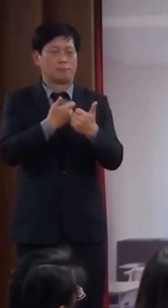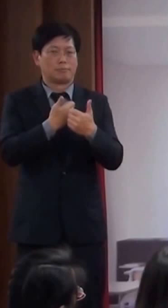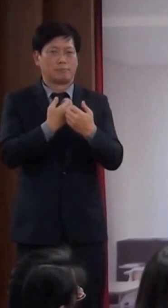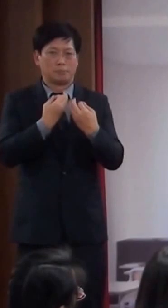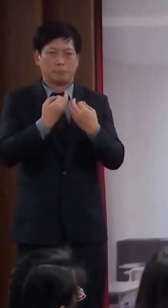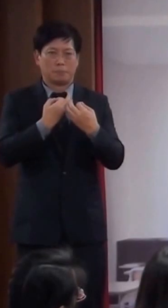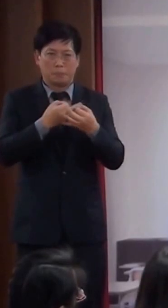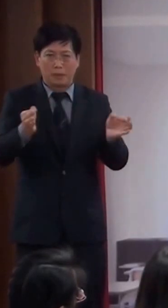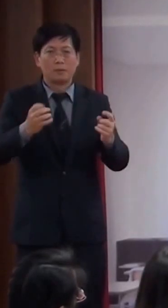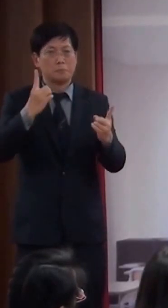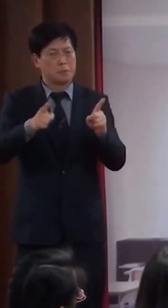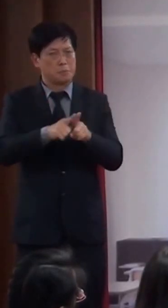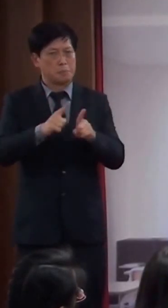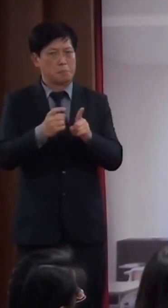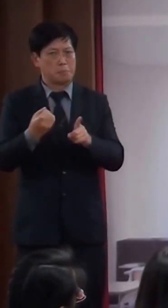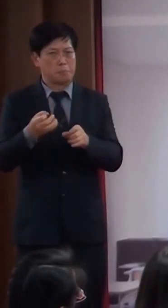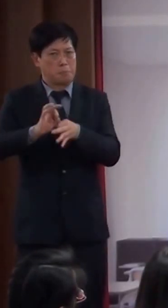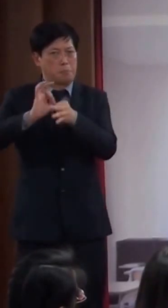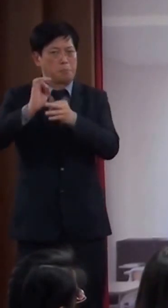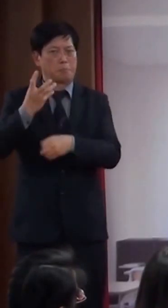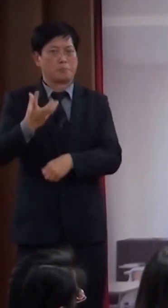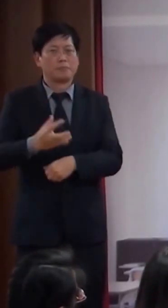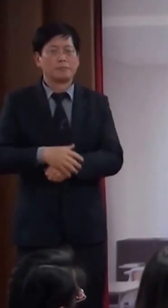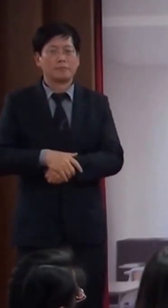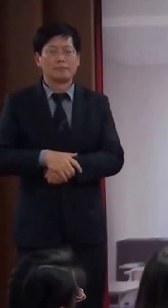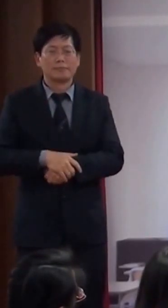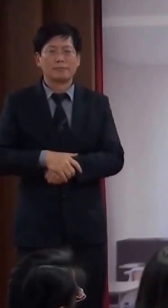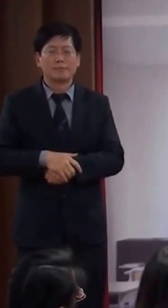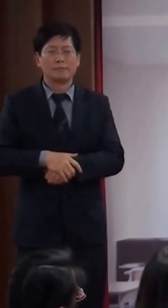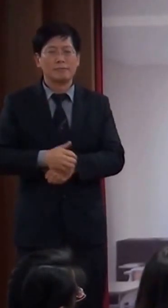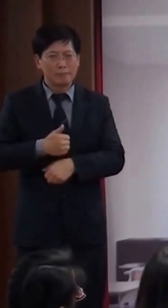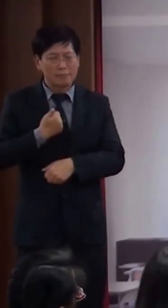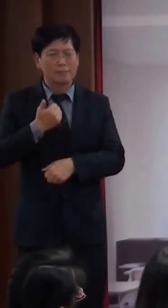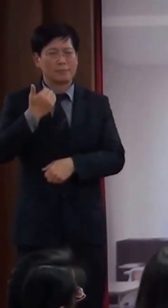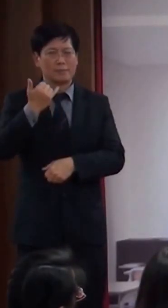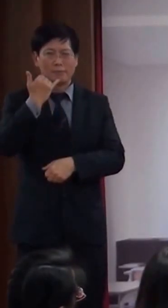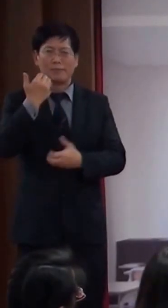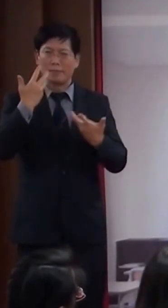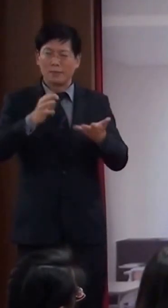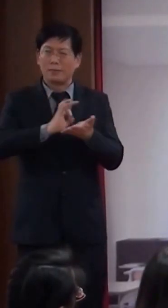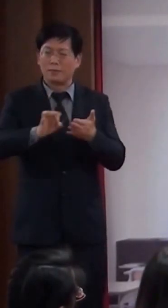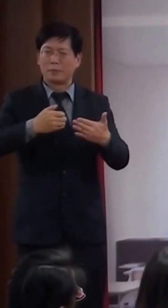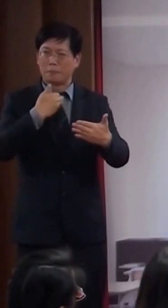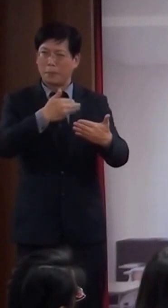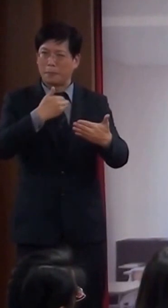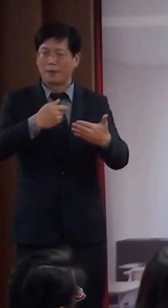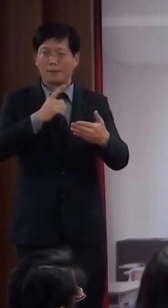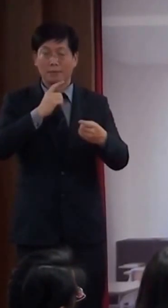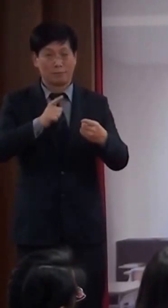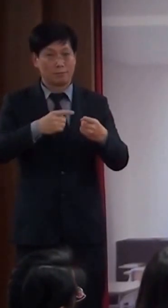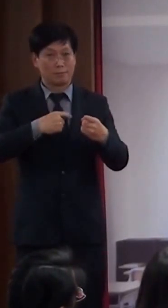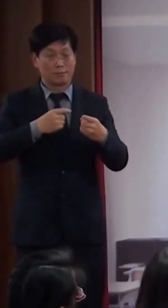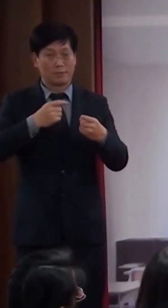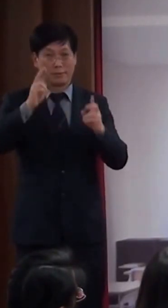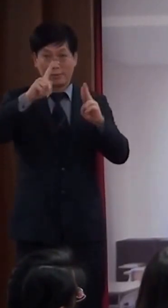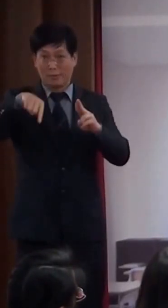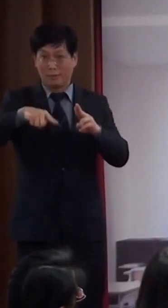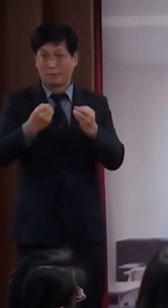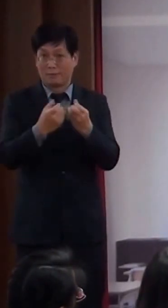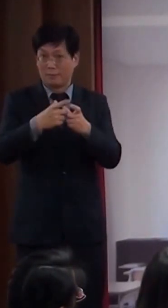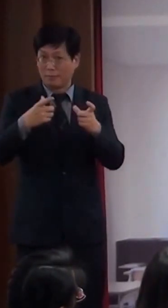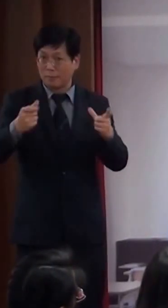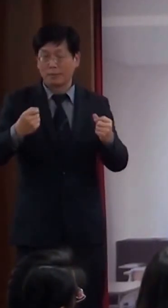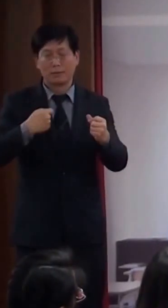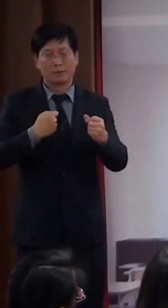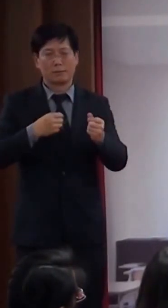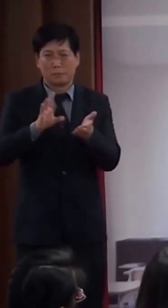比我们一般多很多。所以呢，其实利用呢这个呢电子发票，好，运用载具